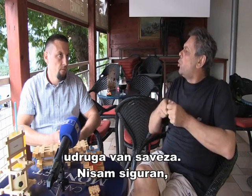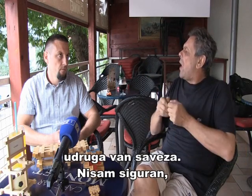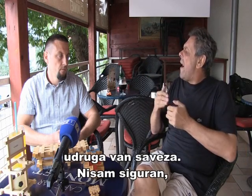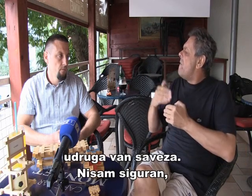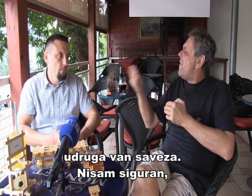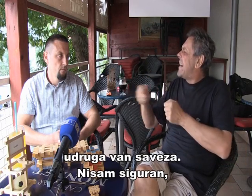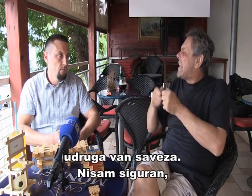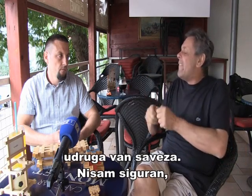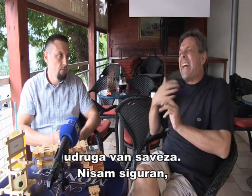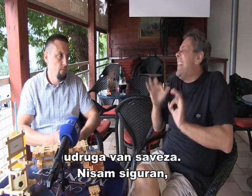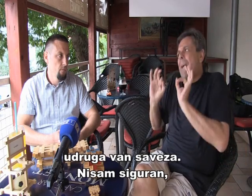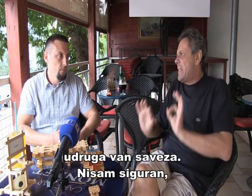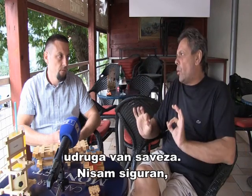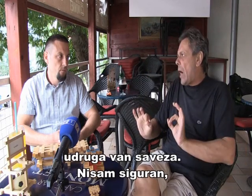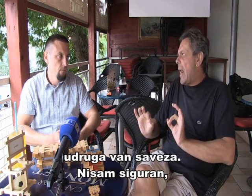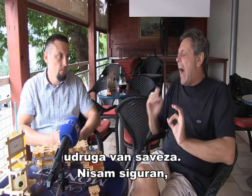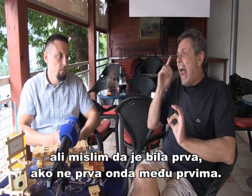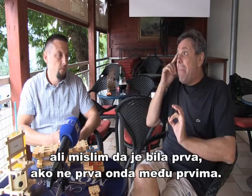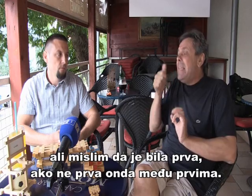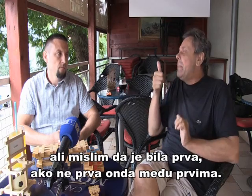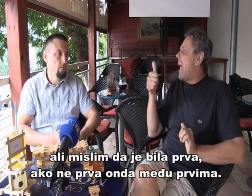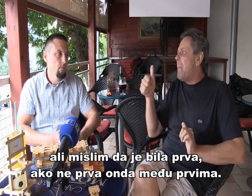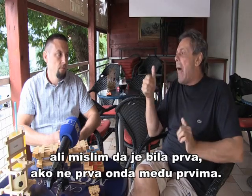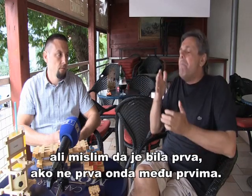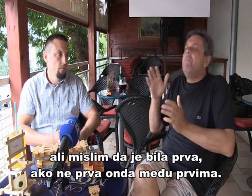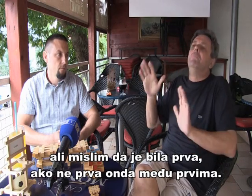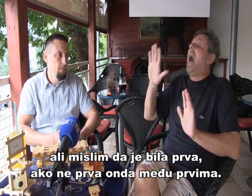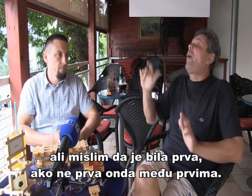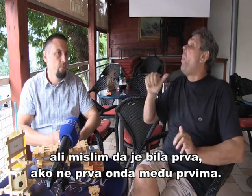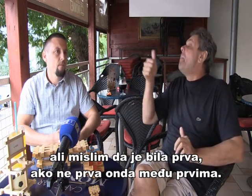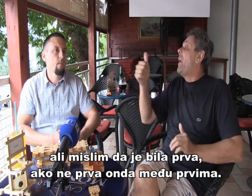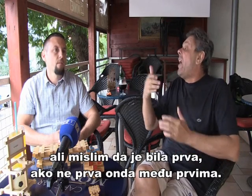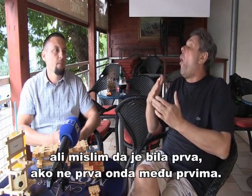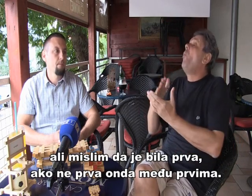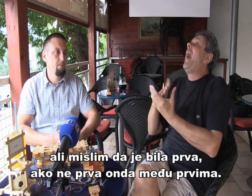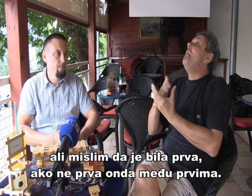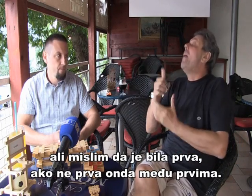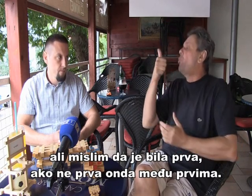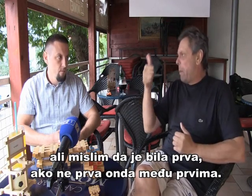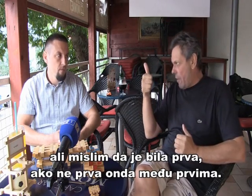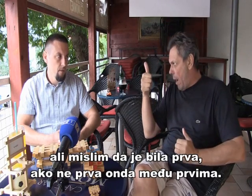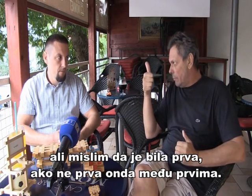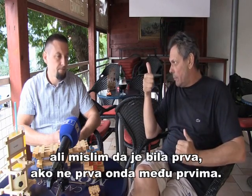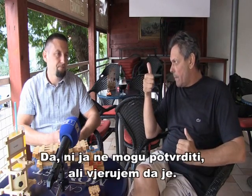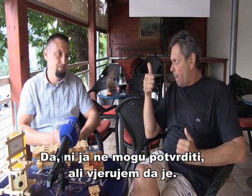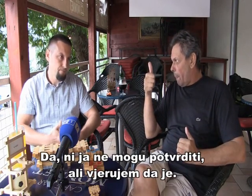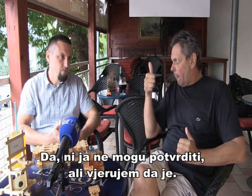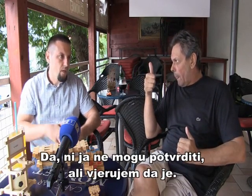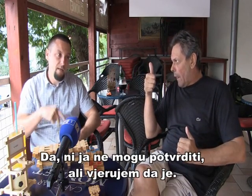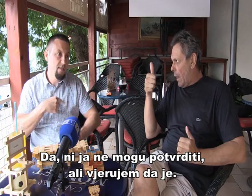udruga van saveza, nisam siguran, ali mislim da je bila, ako ne prva, onda među prvima. Da, isto